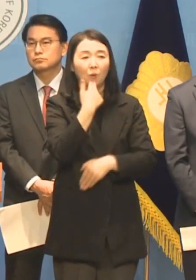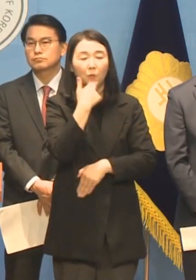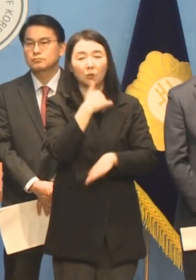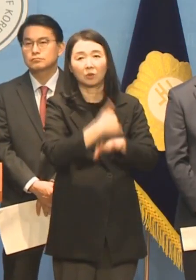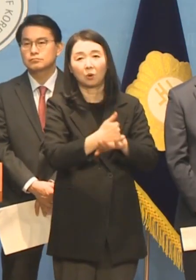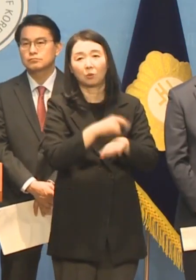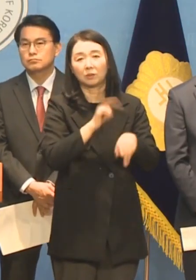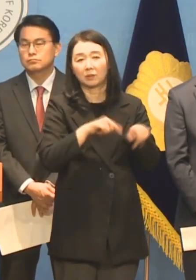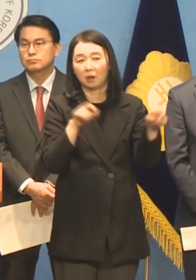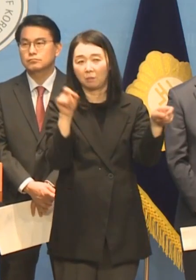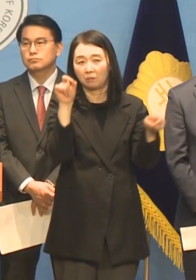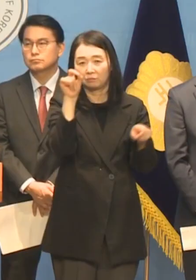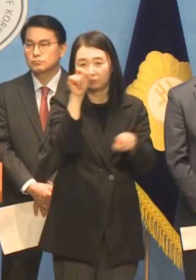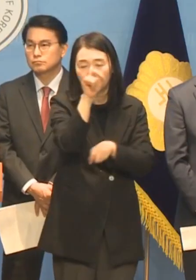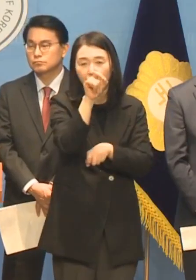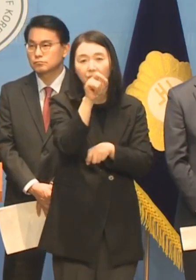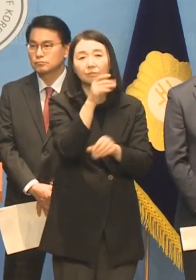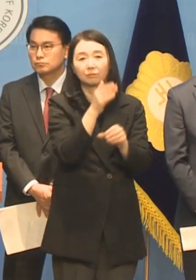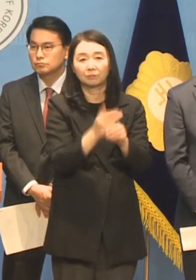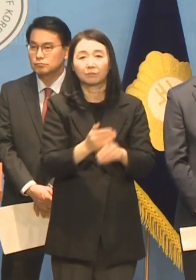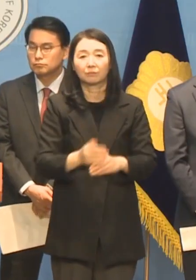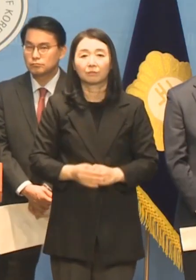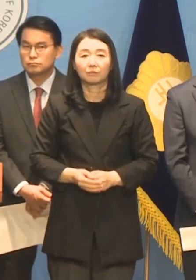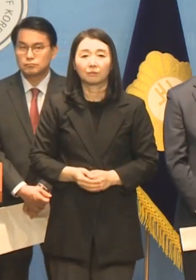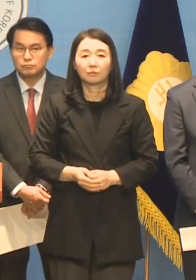시간을 끌며 발목을 잡고 있습니다.